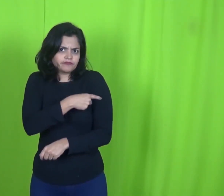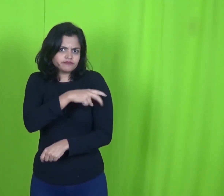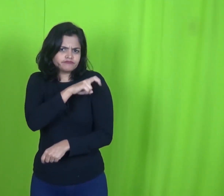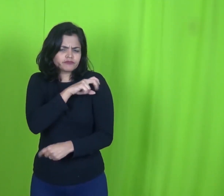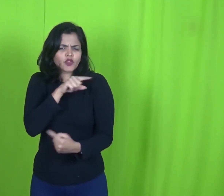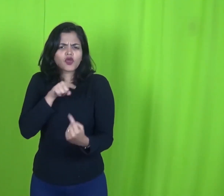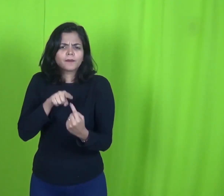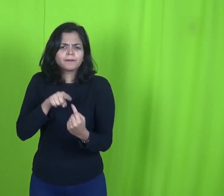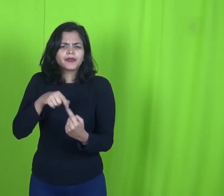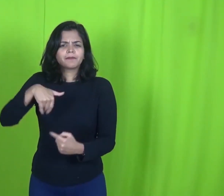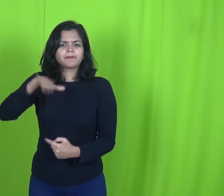ensino?